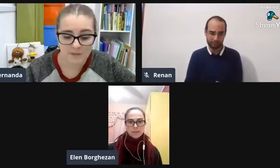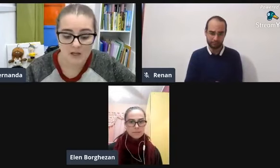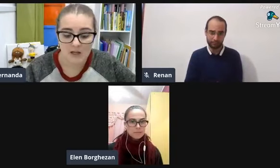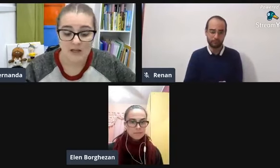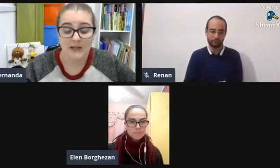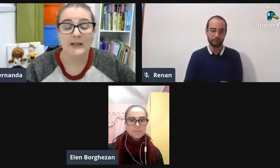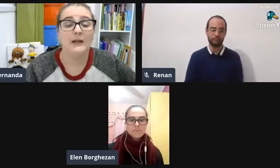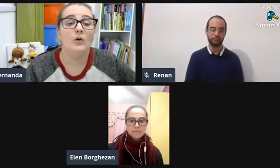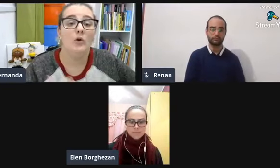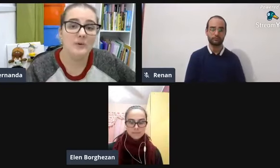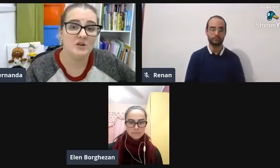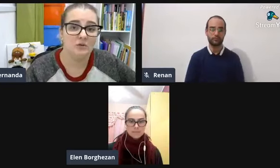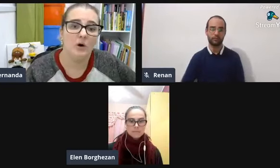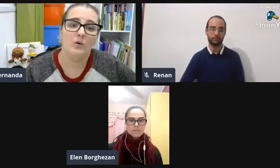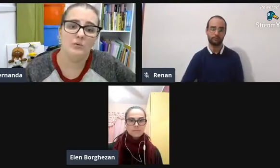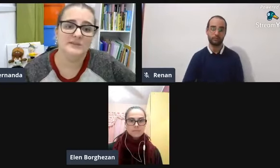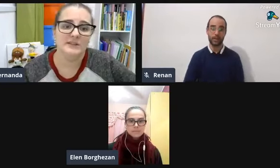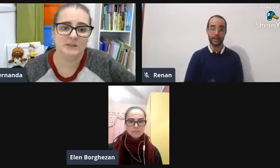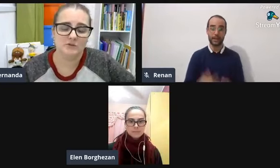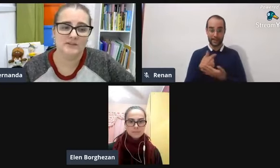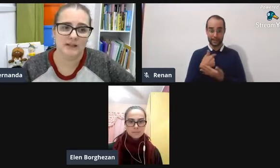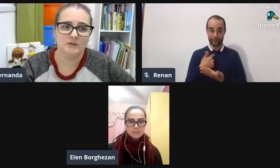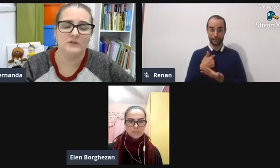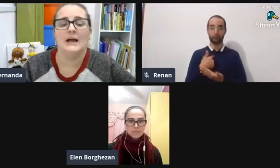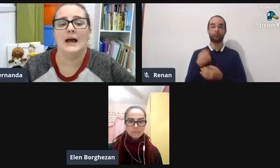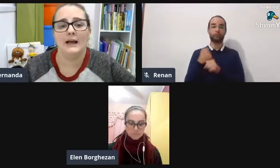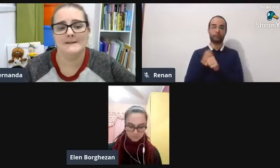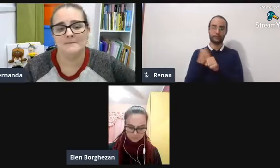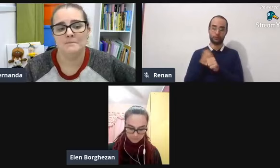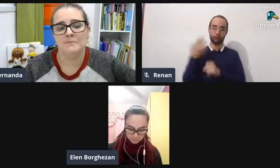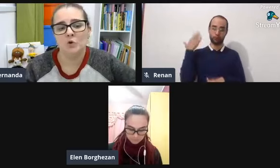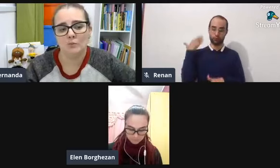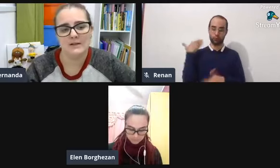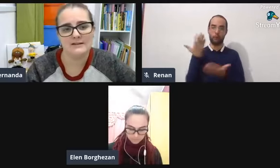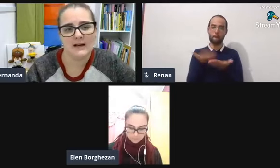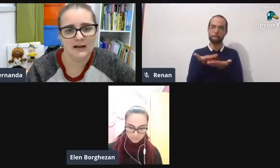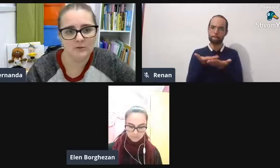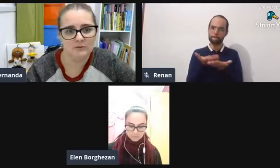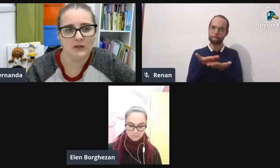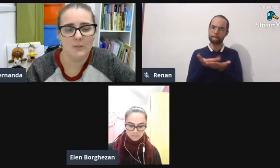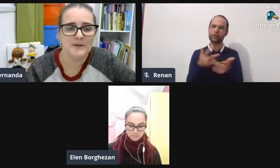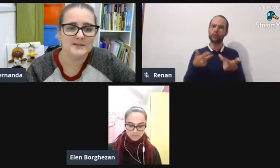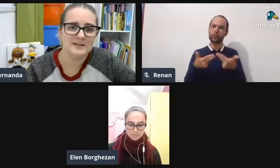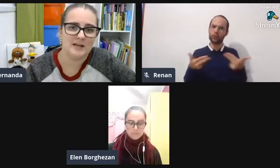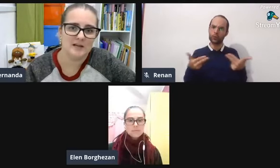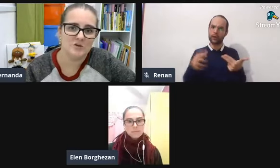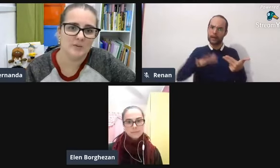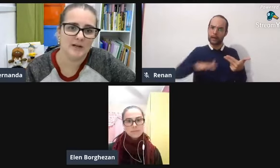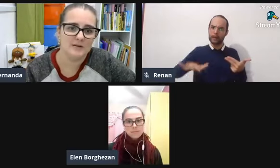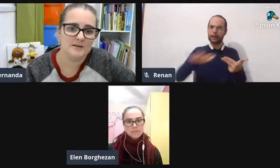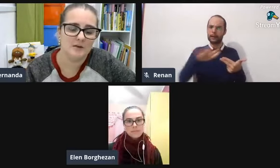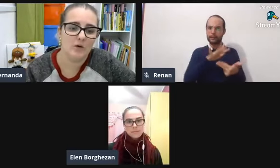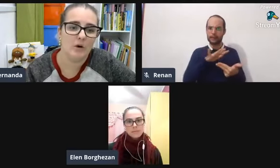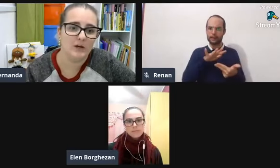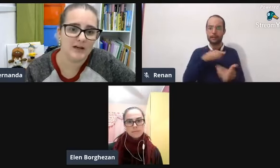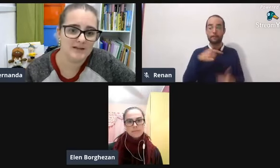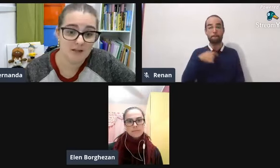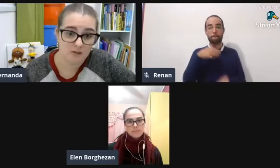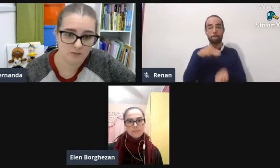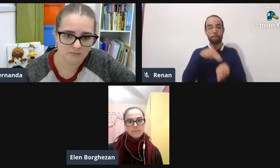pesquisa. Como eu já estou há alguns anos dentro da área, no mestrado, eu pesquisei sobre a